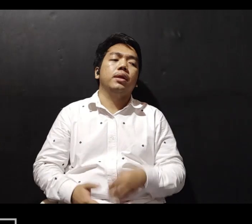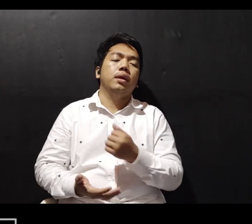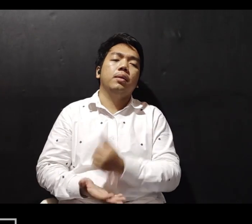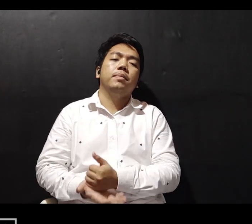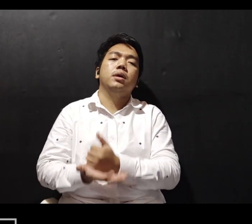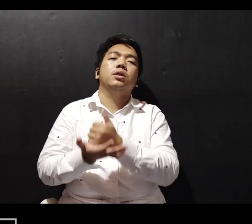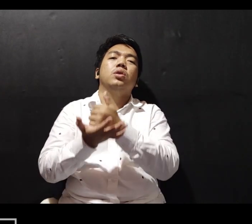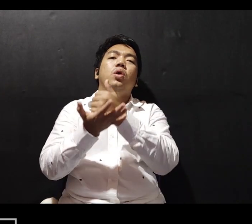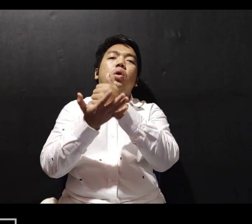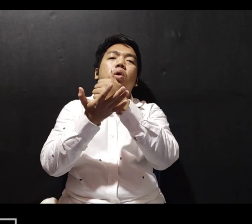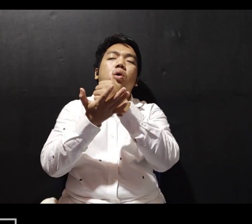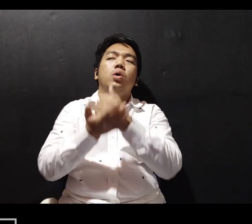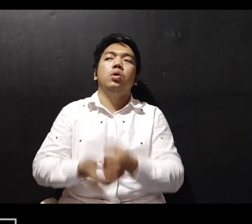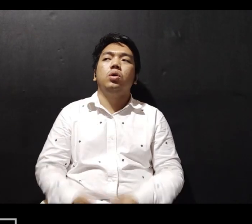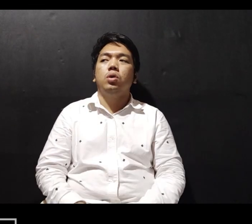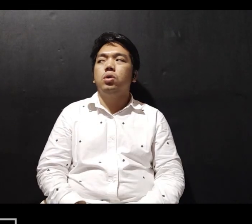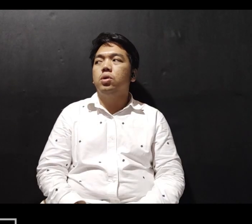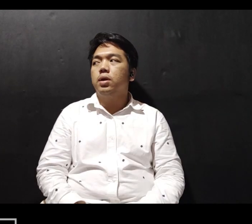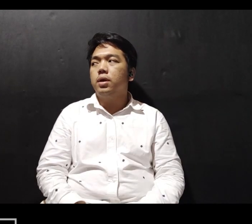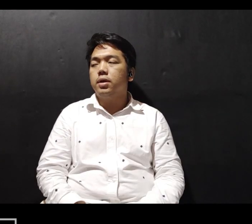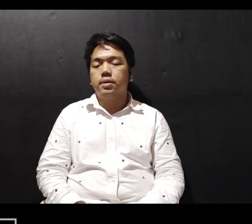Engkau akan memberi pertolongan.